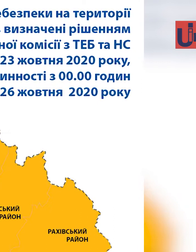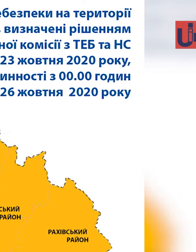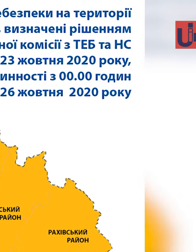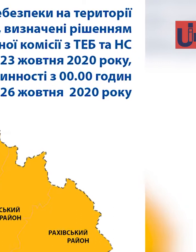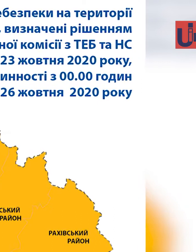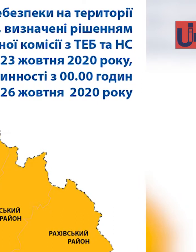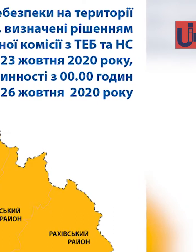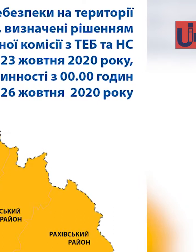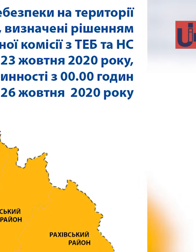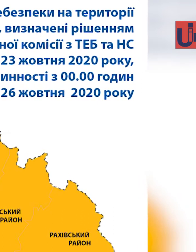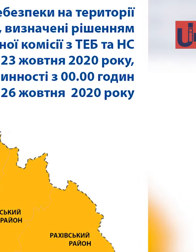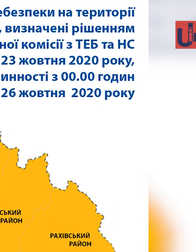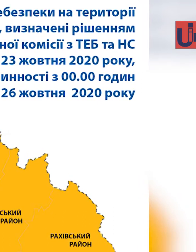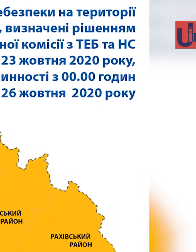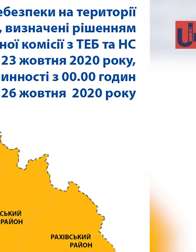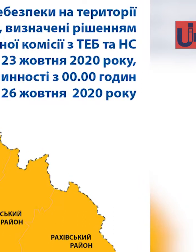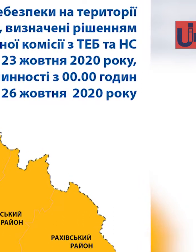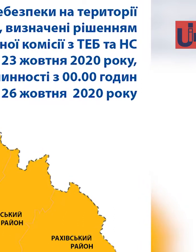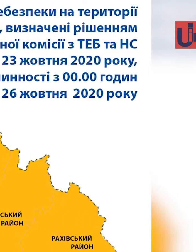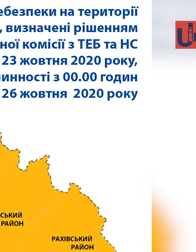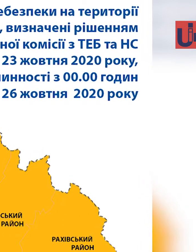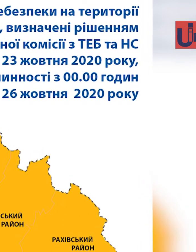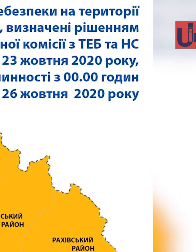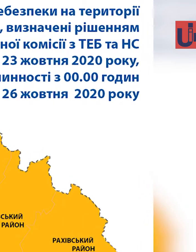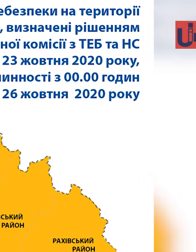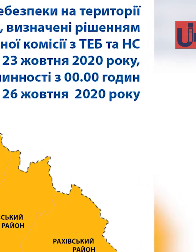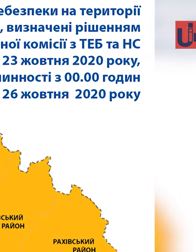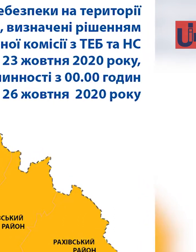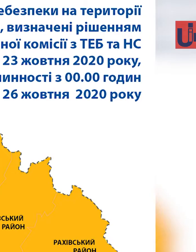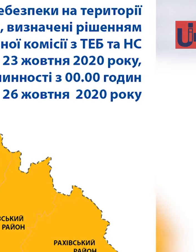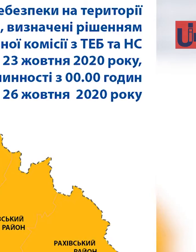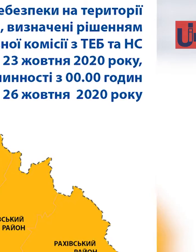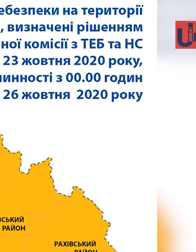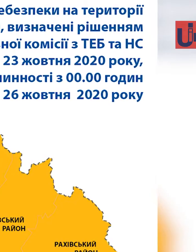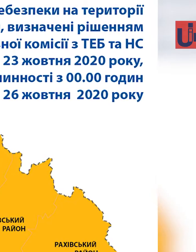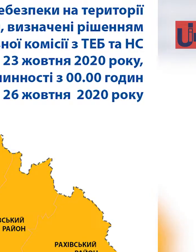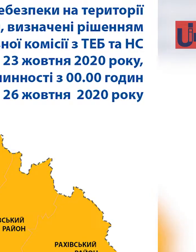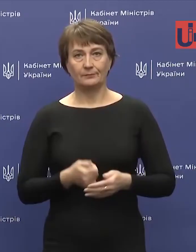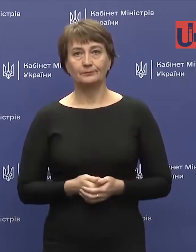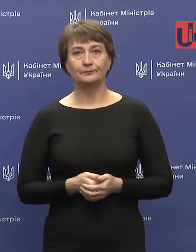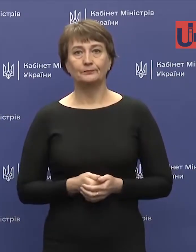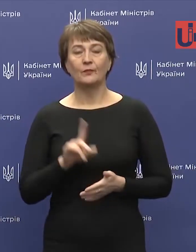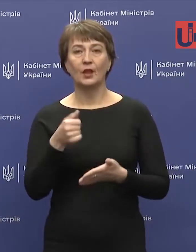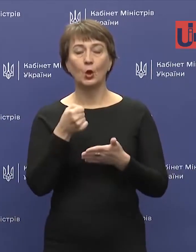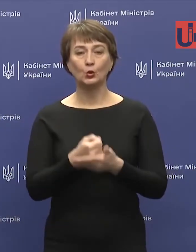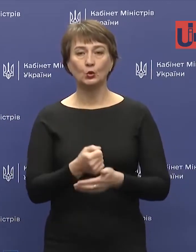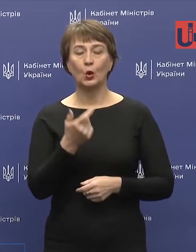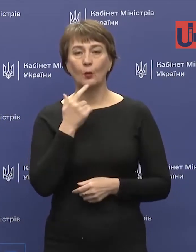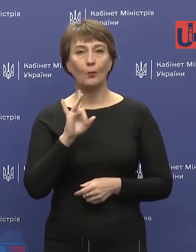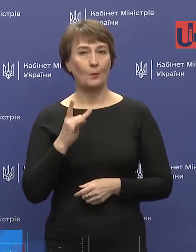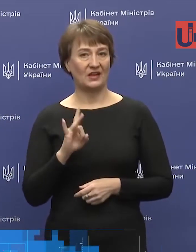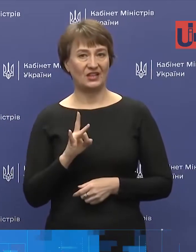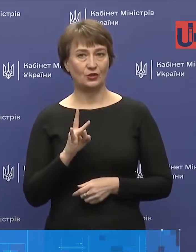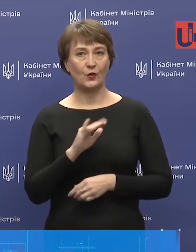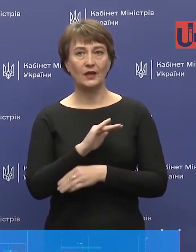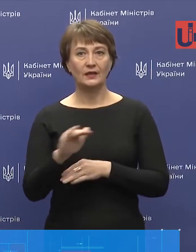район Закарпаття. Усі ж інші адміністративні одиниці області віднесені до помаранчевої зони. До помаранчевого рівня